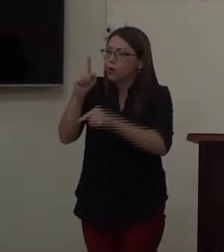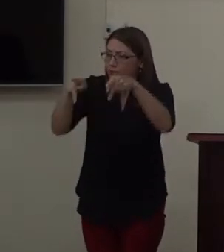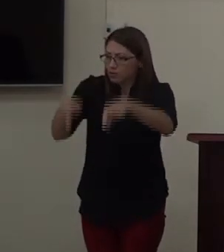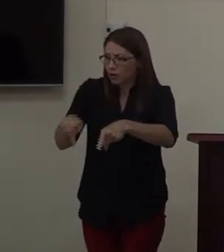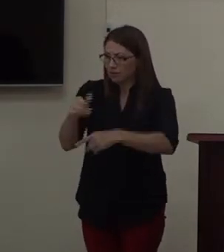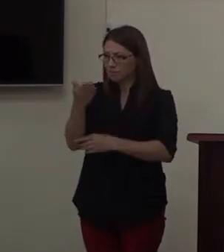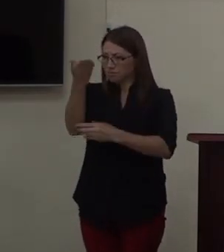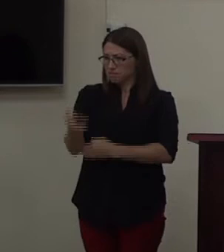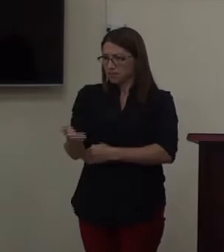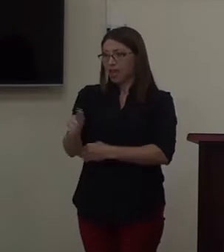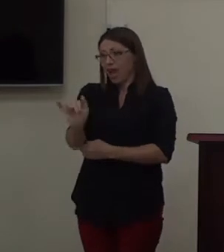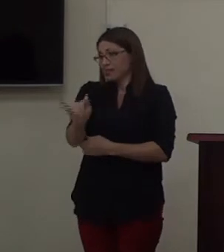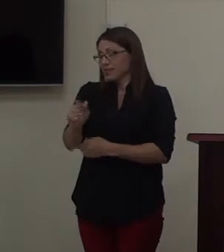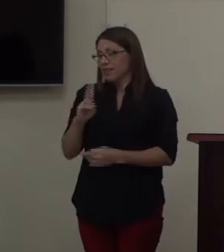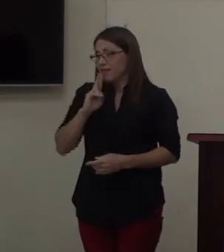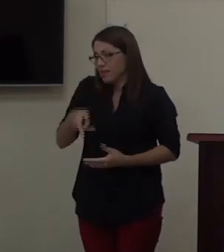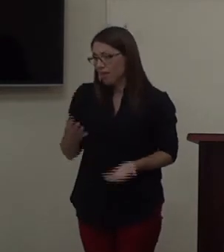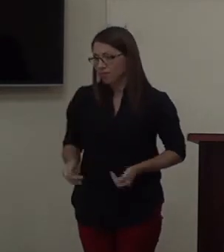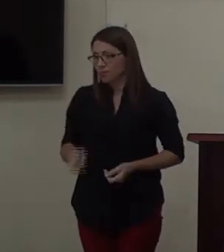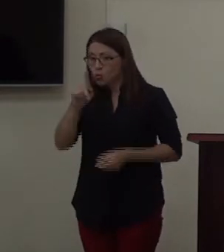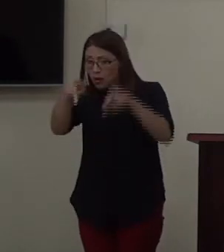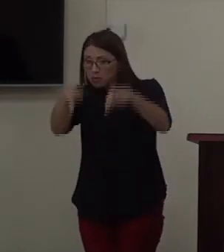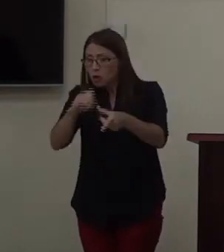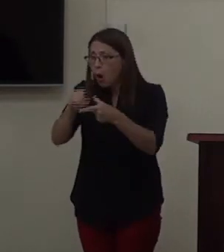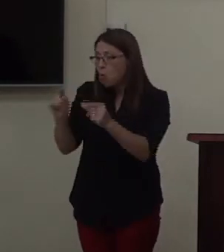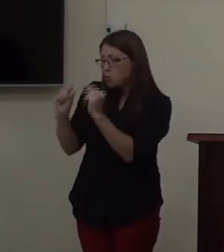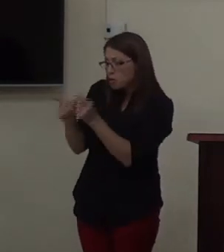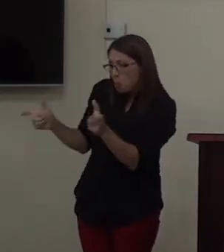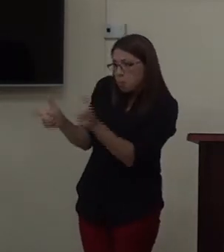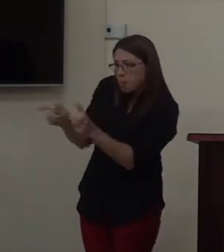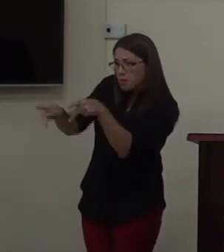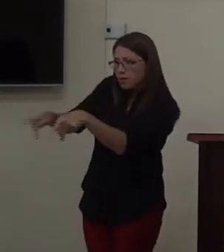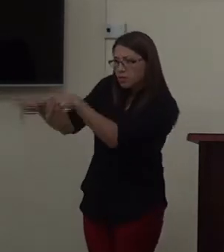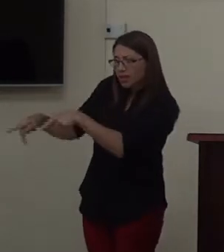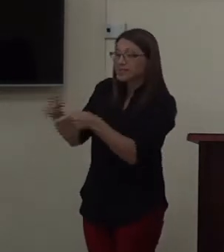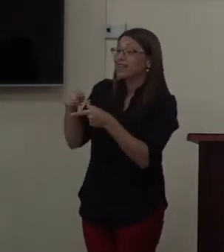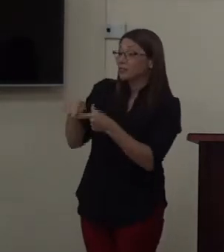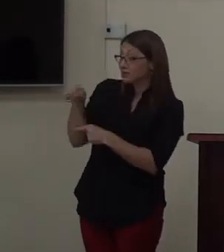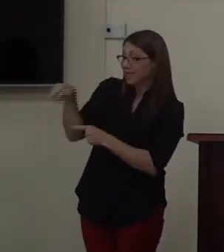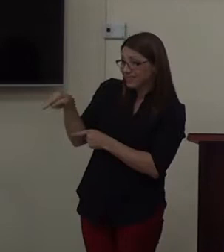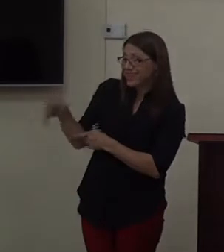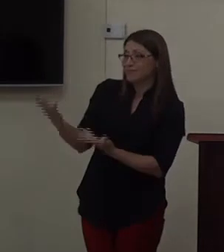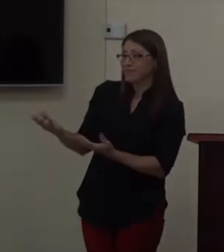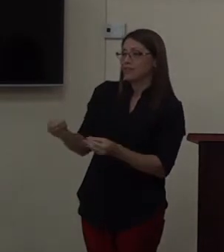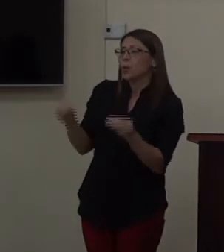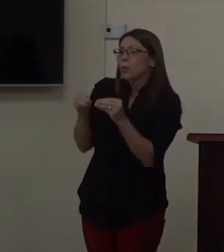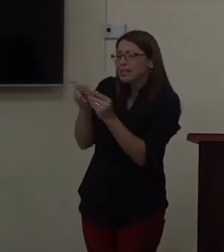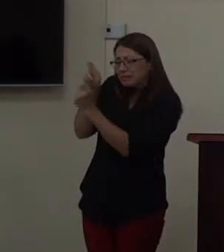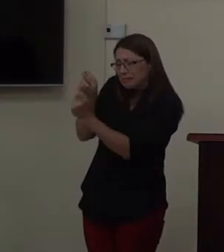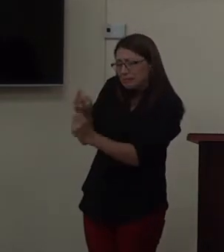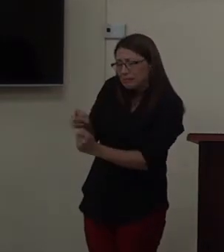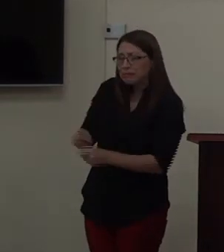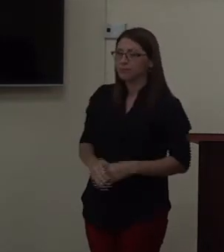Y es la realidad de una persona o un grupito de personas. Entonces, esta es, y podríamos posiblemente hilar más fino. ¿Sí?